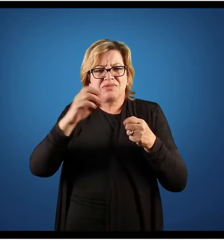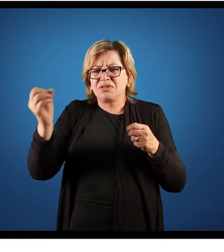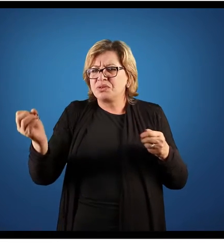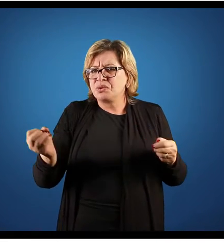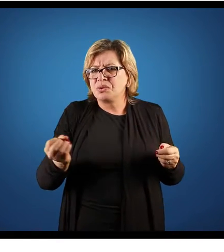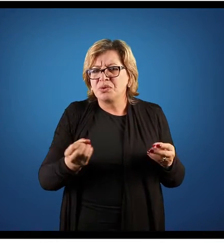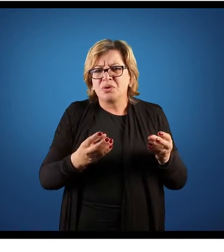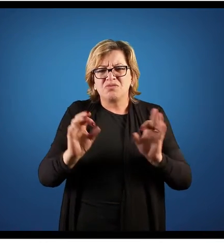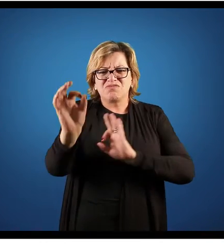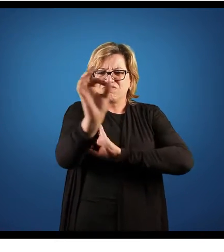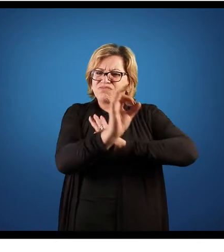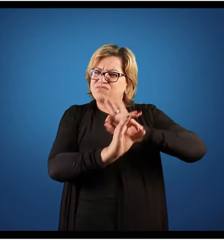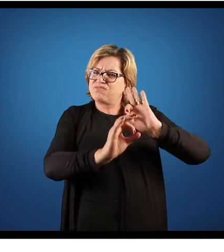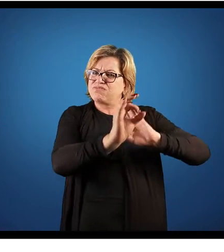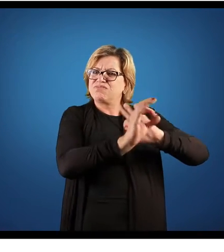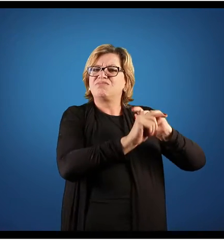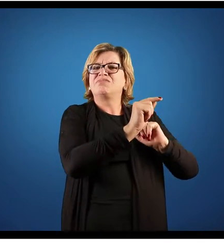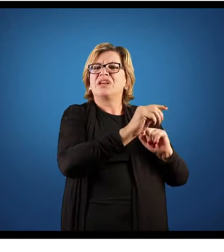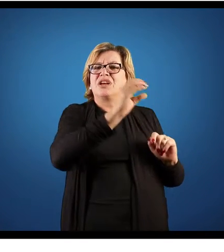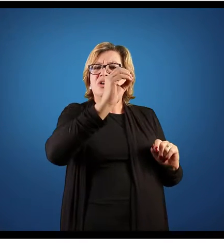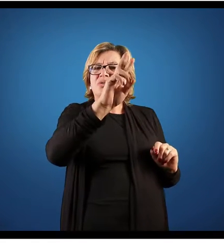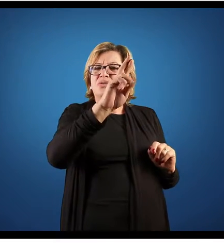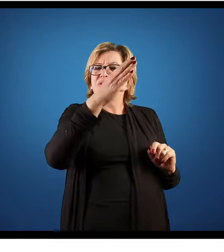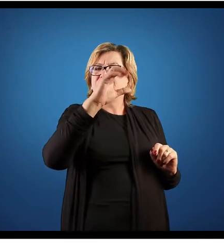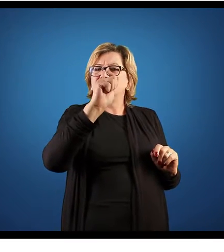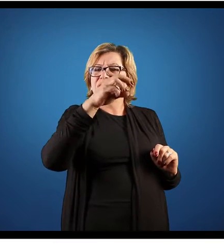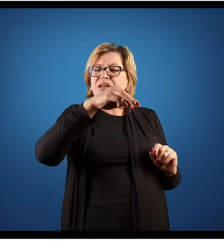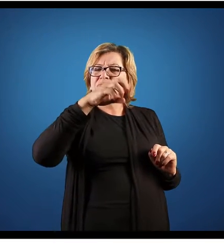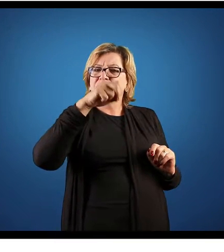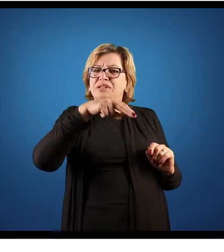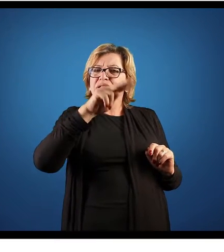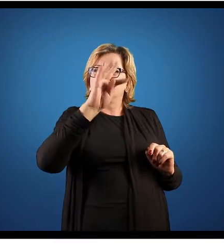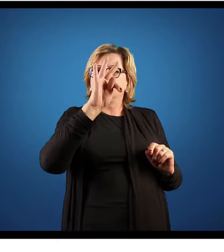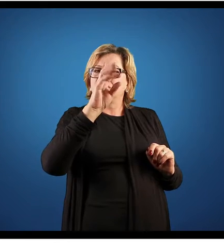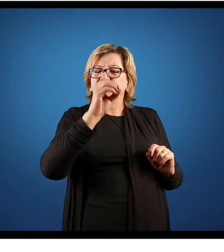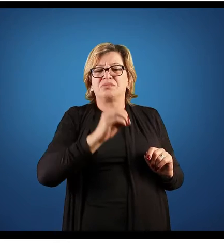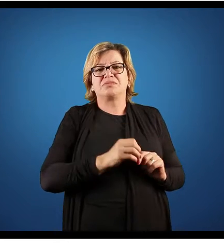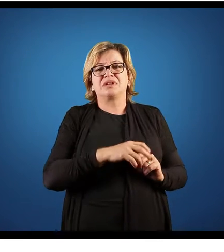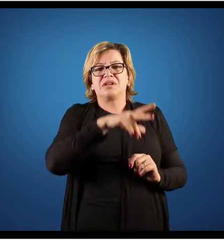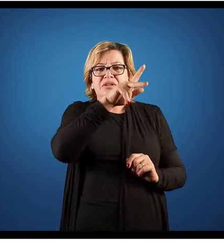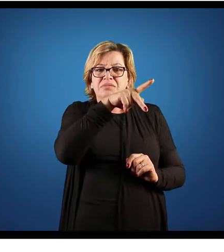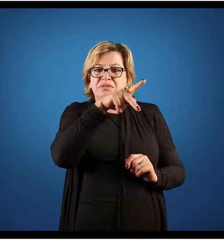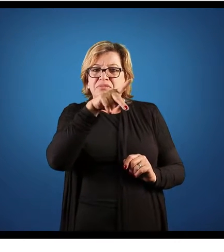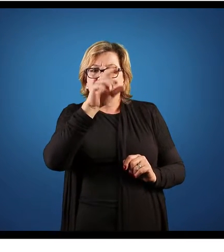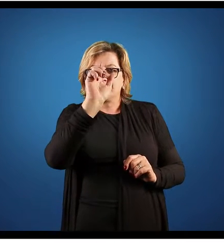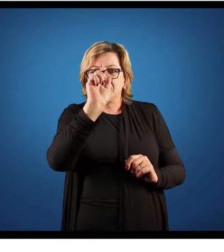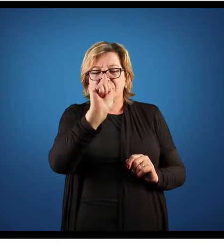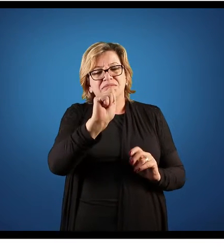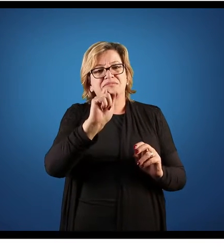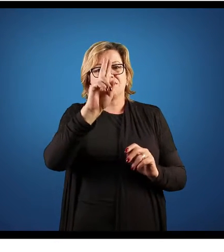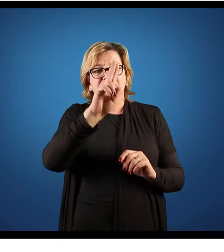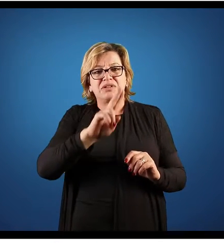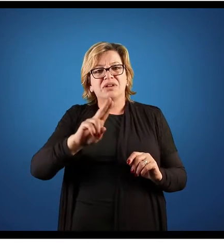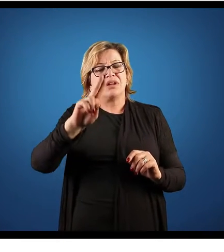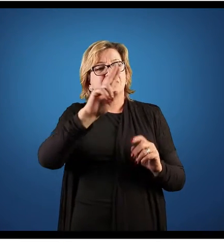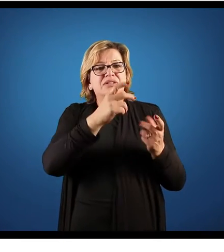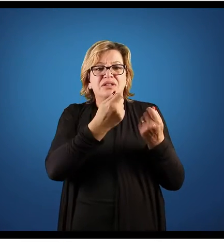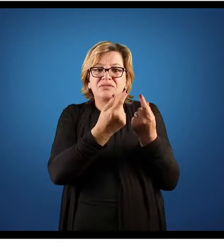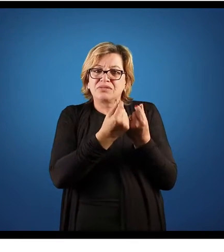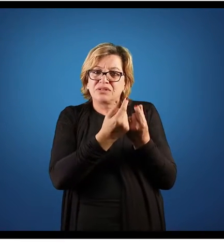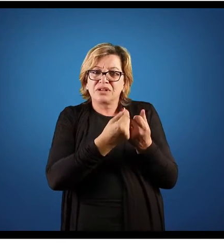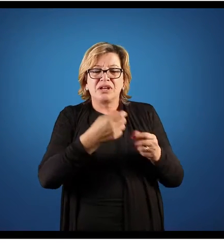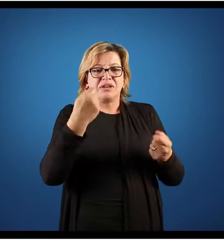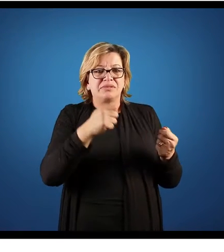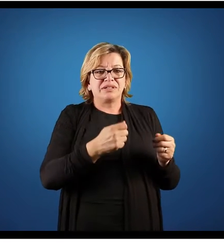distribuir seu orçamento é dentro daquilo que ele pode fazer o plano plurianual é de aplicação dos recursos eles têm que ser